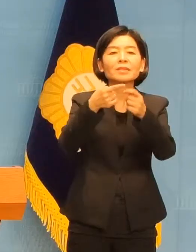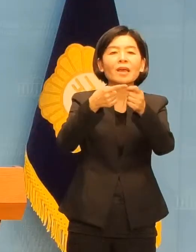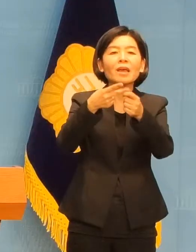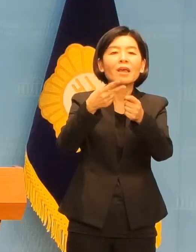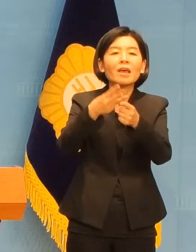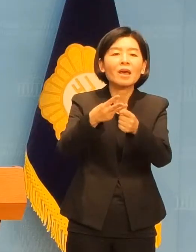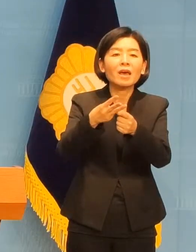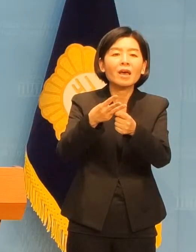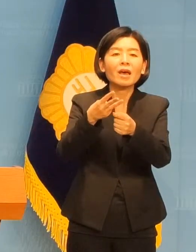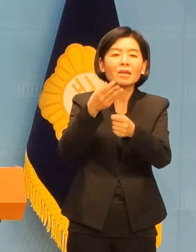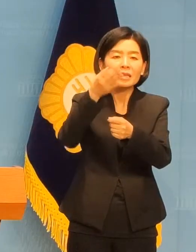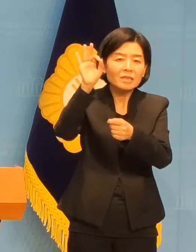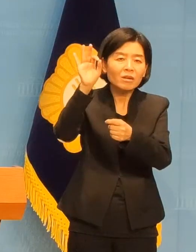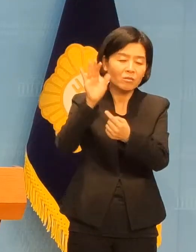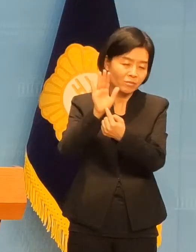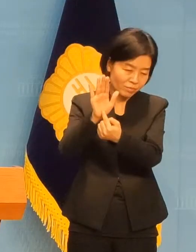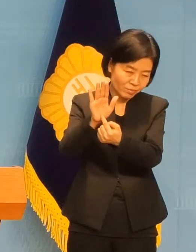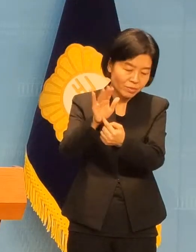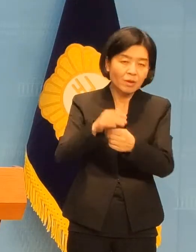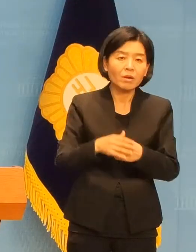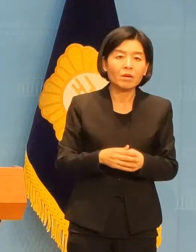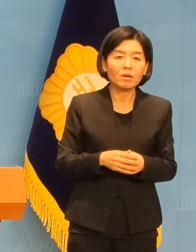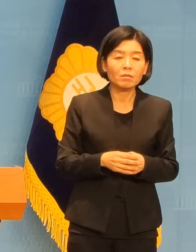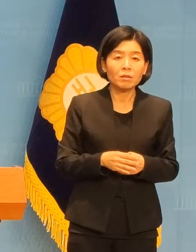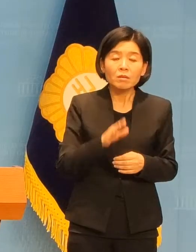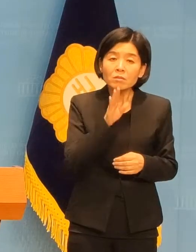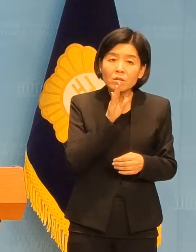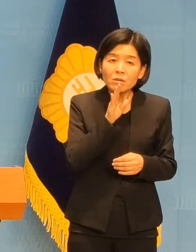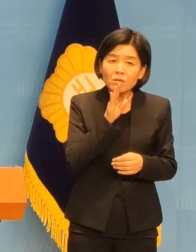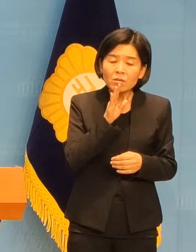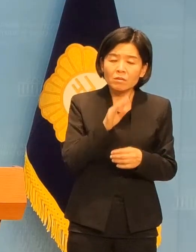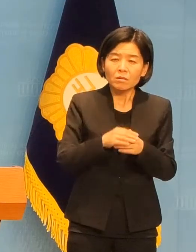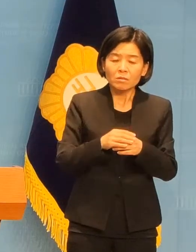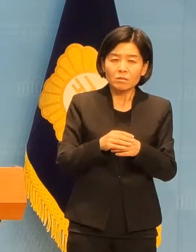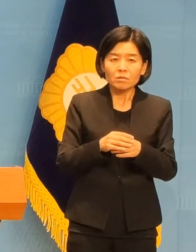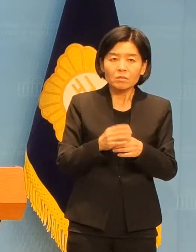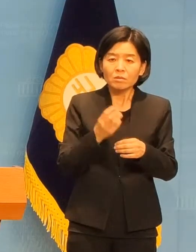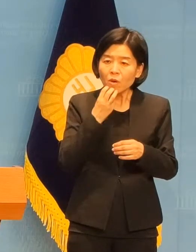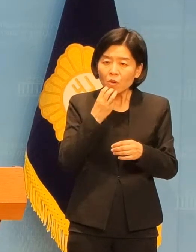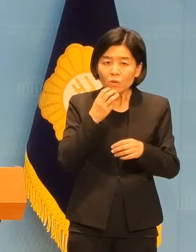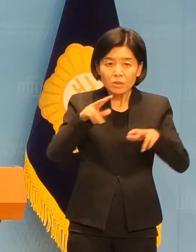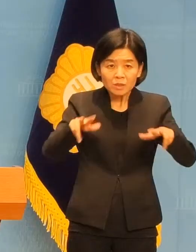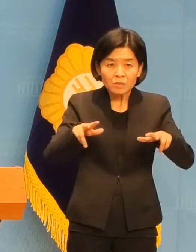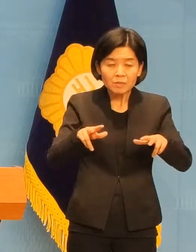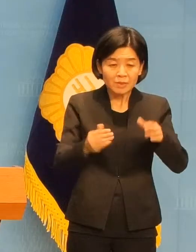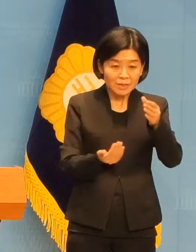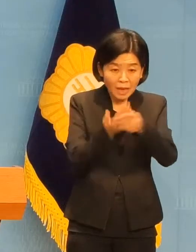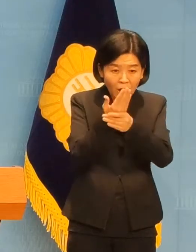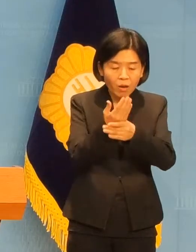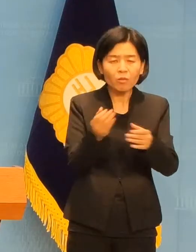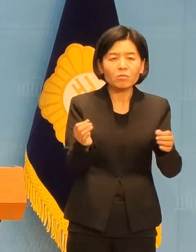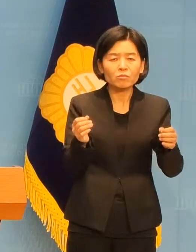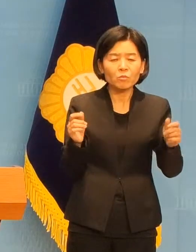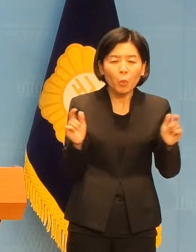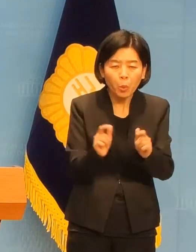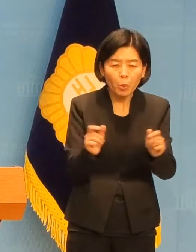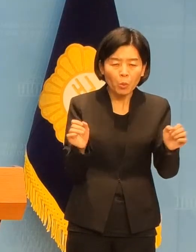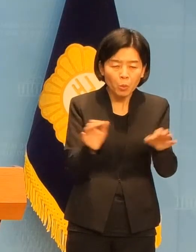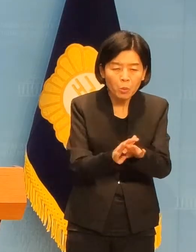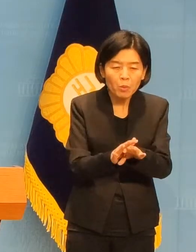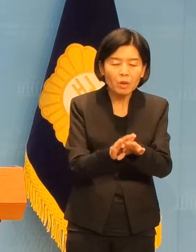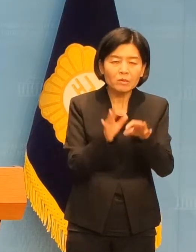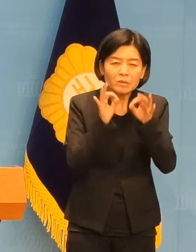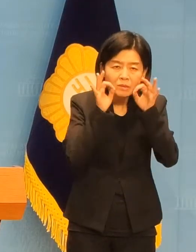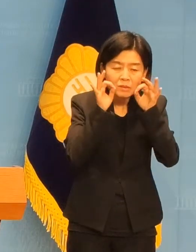것입니다. 그러나 서울시는 지금도 사고를 축소 은폐하고 있습니다. 서울시는